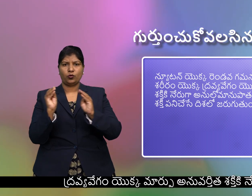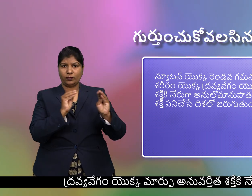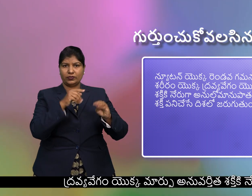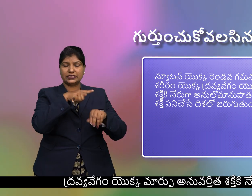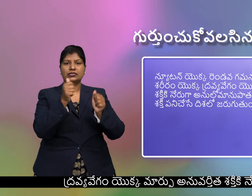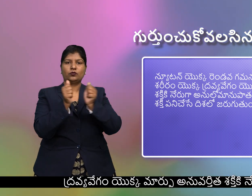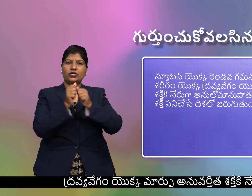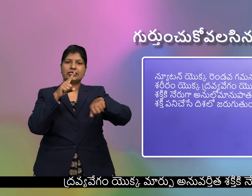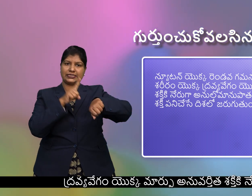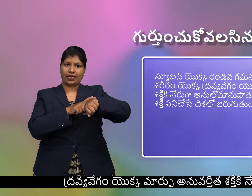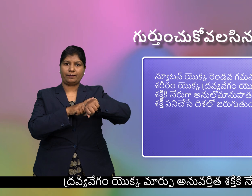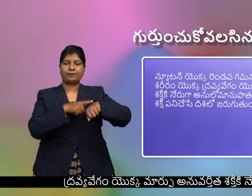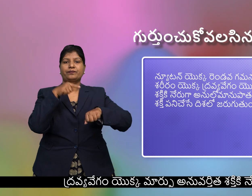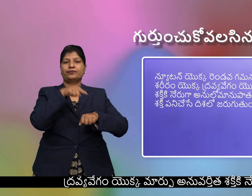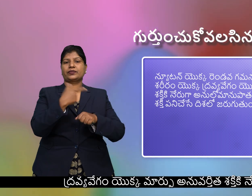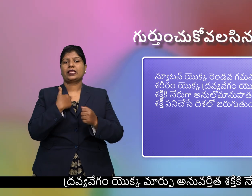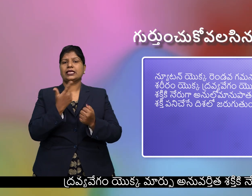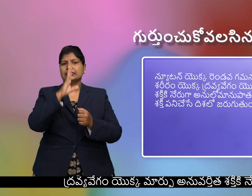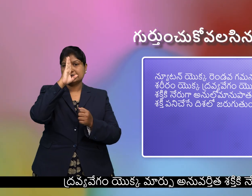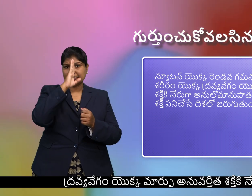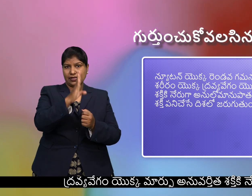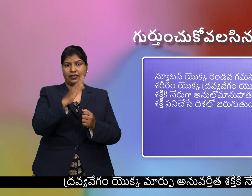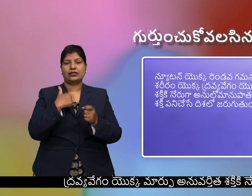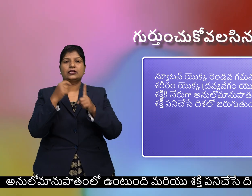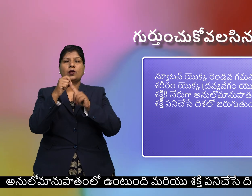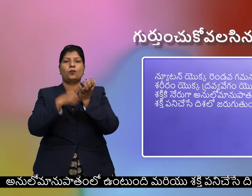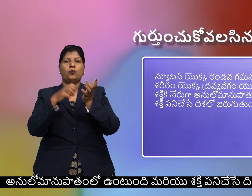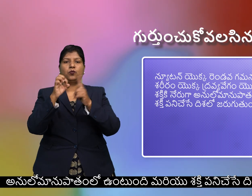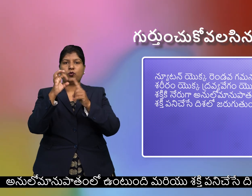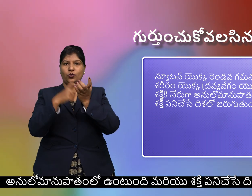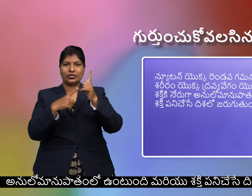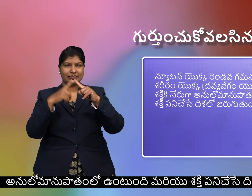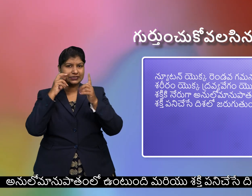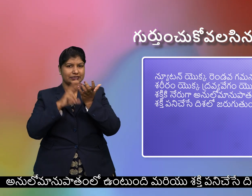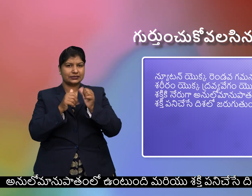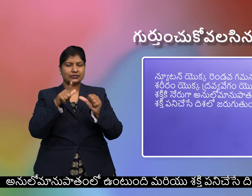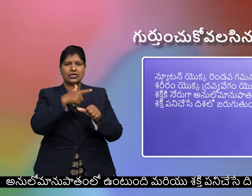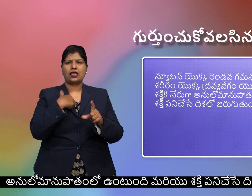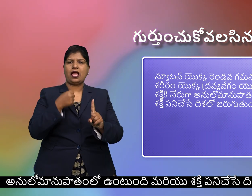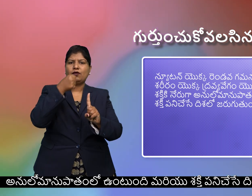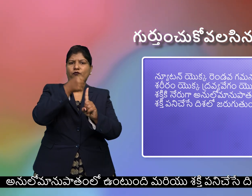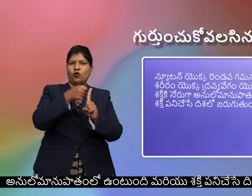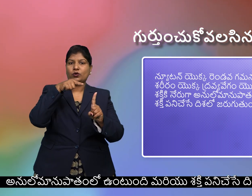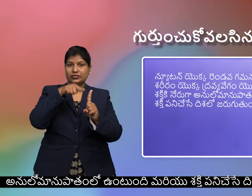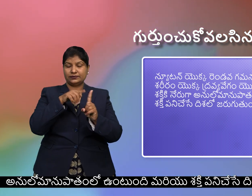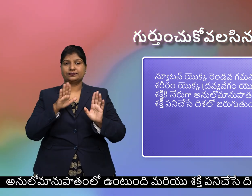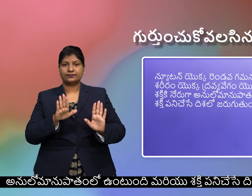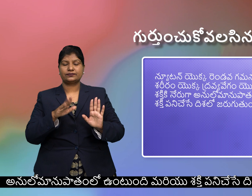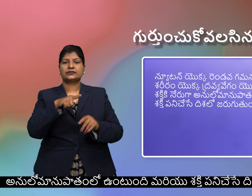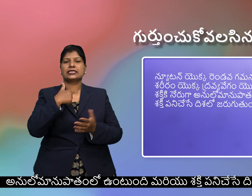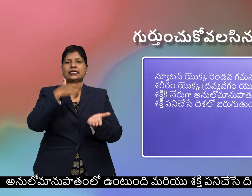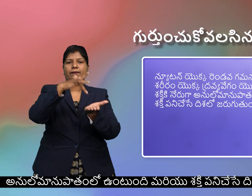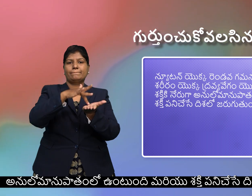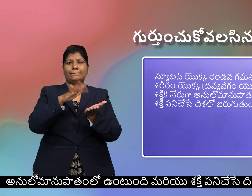ద్రవ్యవేగం యొక్క మార్పు అనువర్తిత శక్తికి నేరుగా అనులోమానుపాతంలో ఉంటుంది మరియు శక్తి పనిచేసే